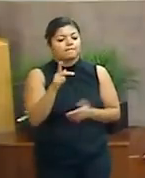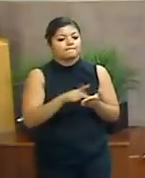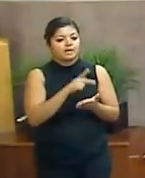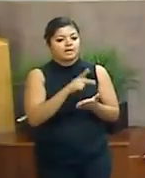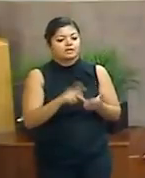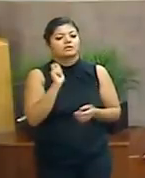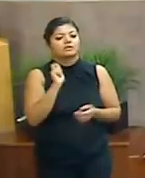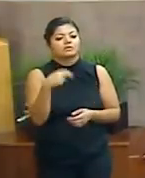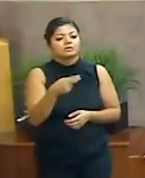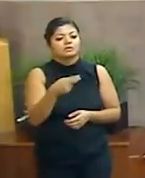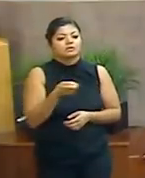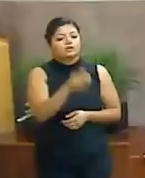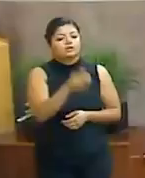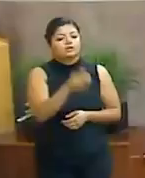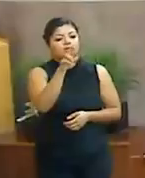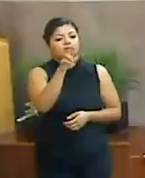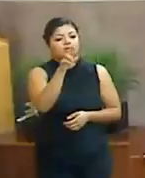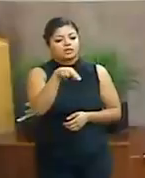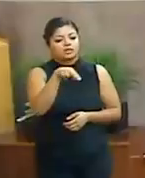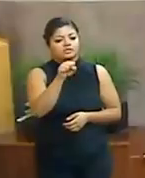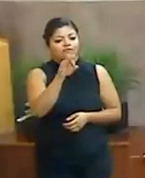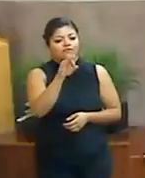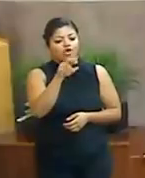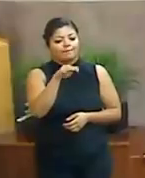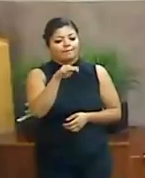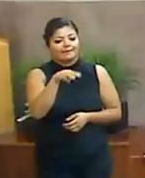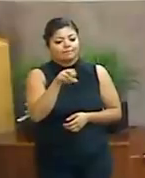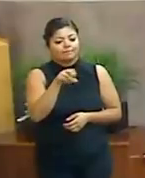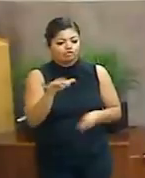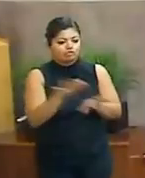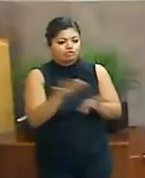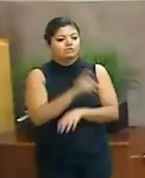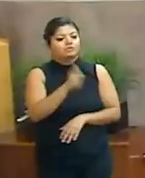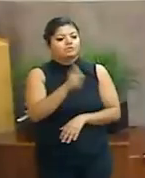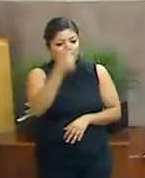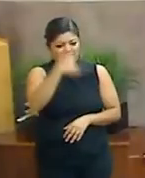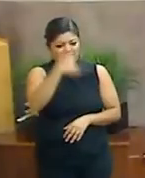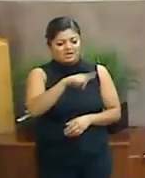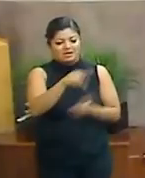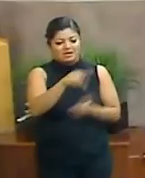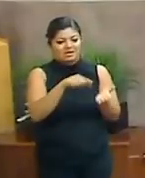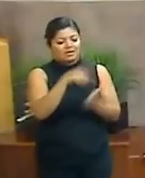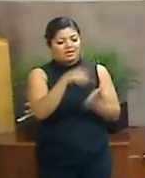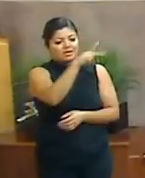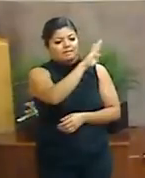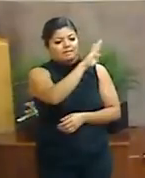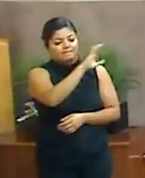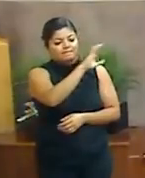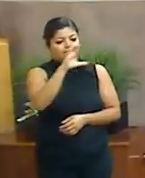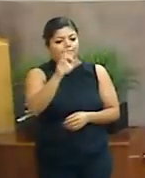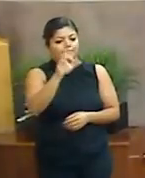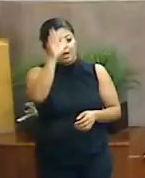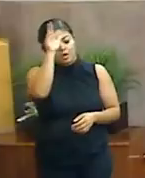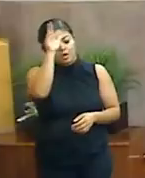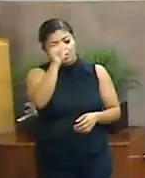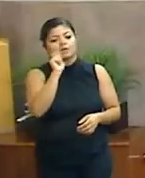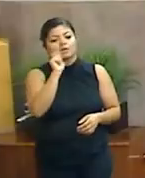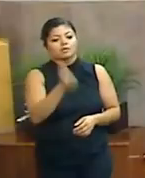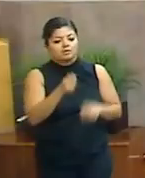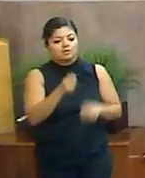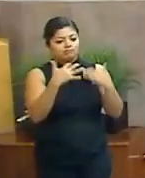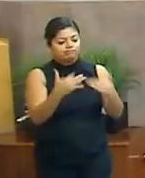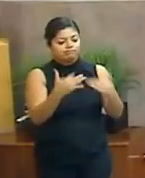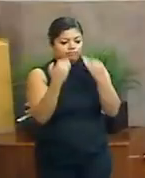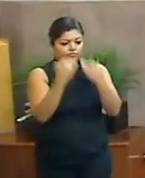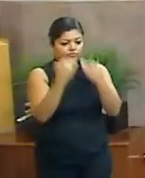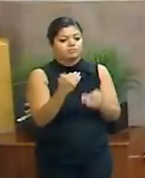transformando a fin de impugnar del tribunal de justicia electoral del estado de baja california el acuerdo de nave emitido en el recurso de inconformidad